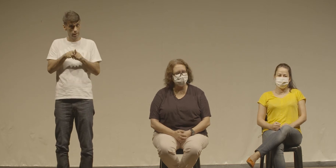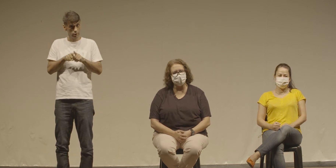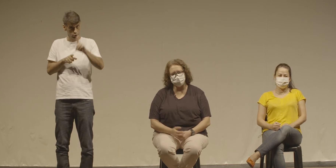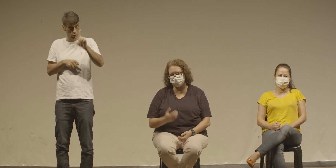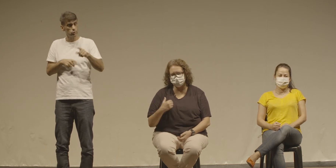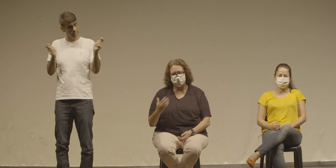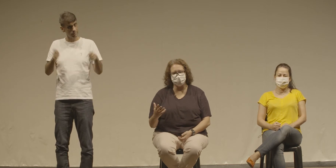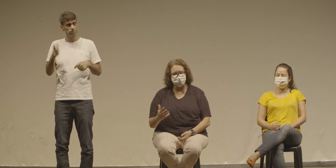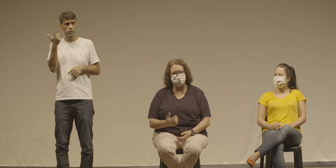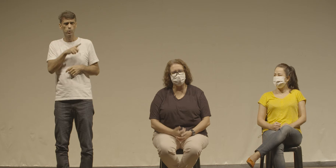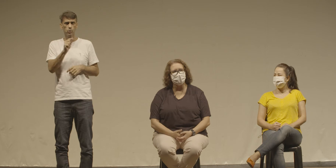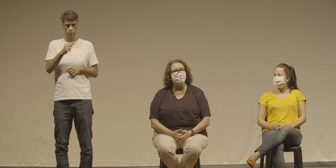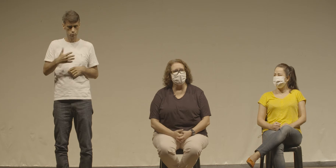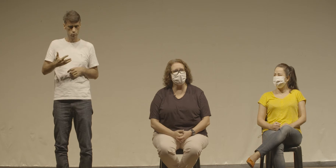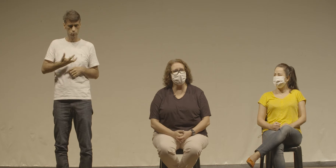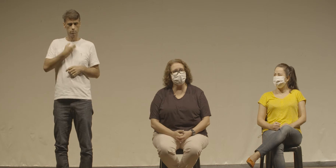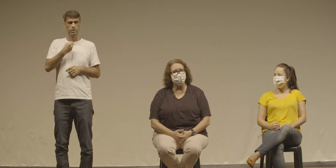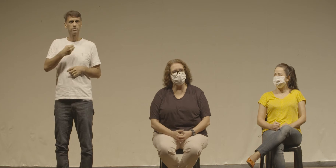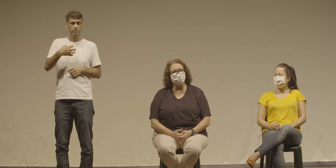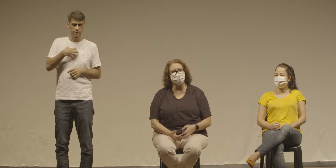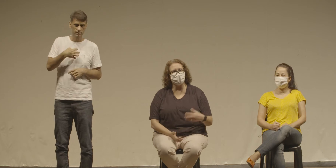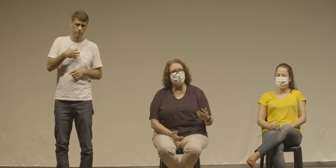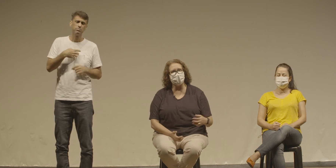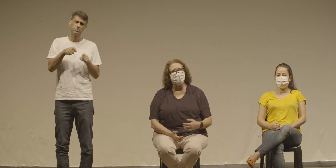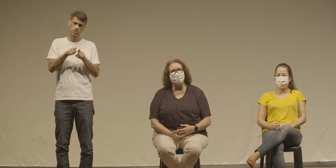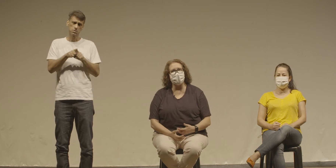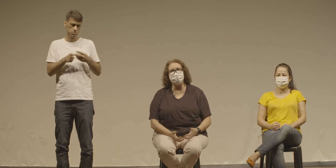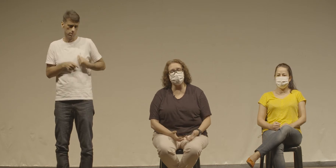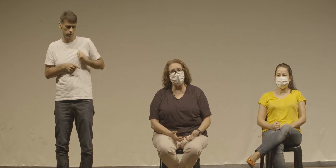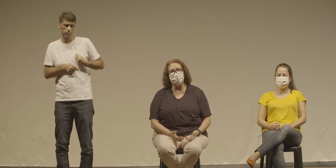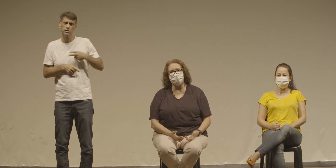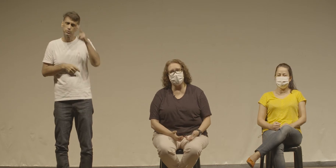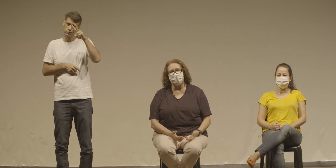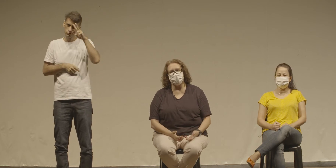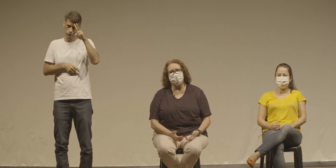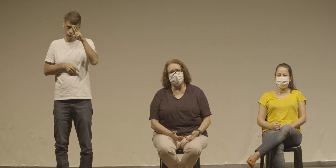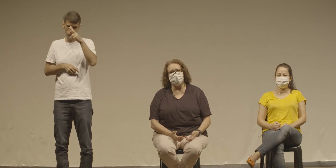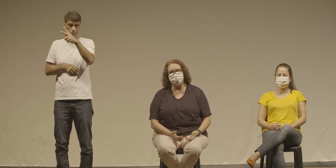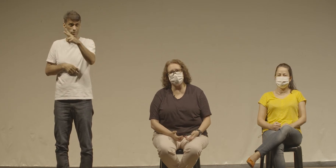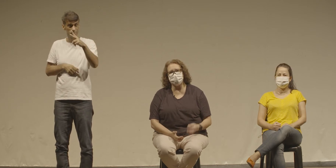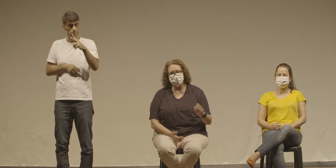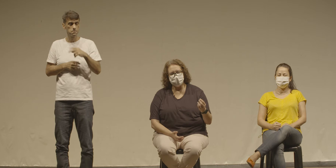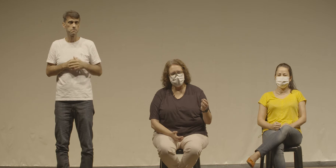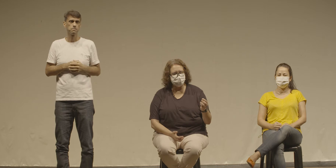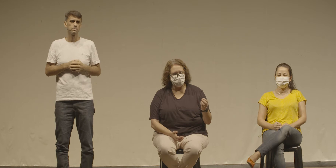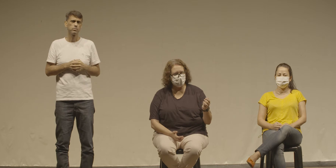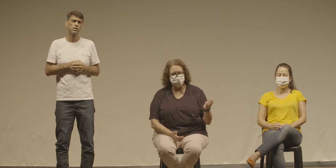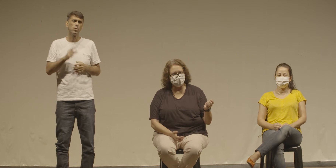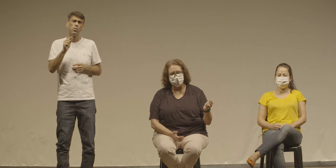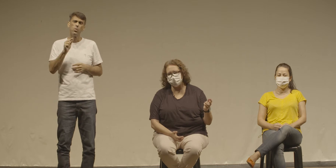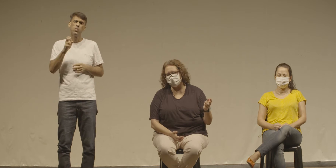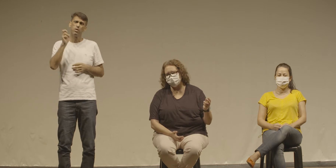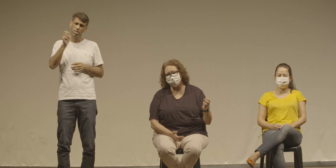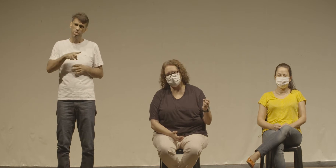a oportunidade de ter essa surpresa e de vivenciar cada história que é a lenda pessoal